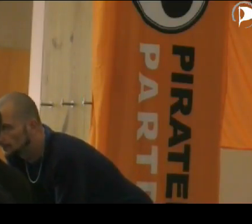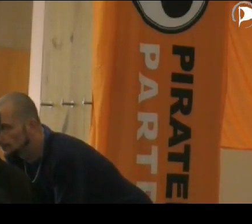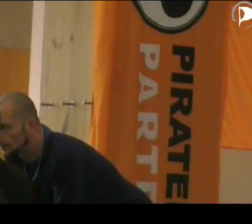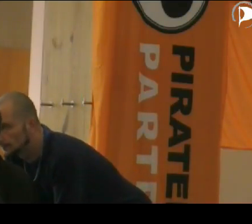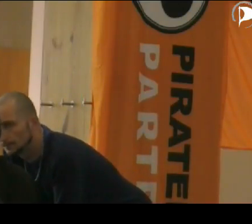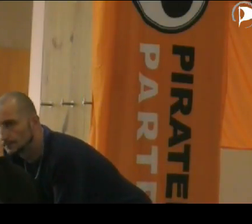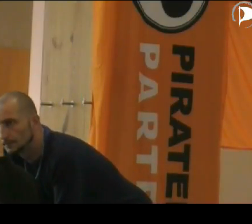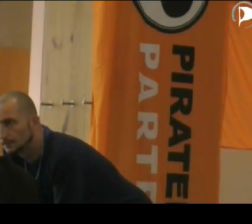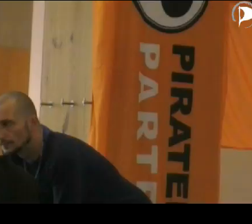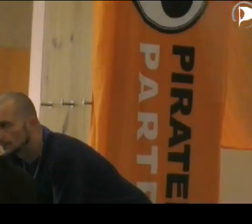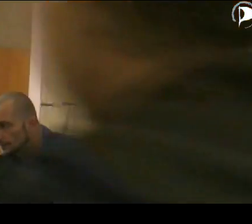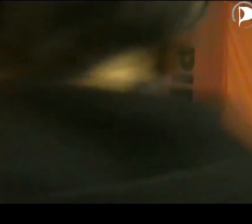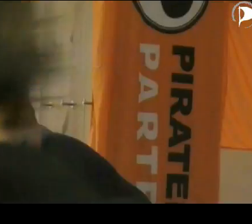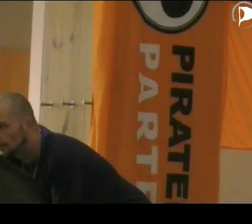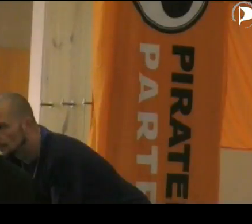in libyen